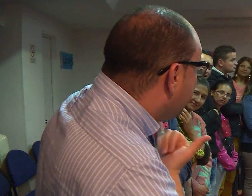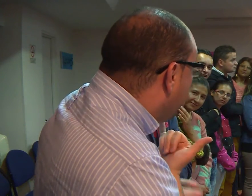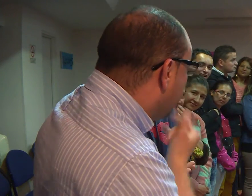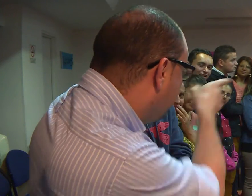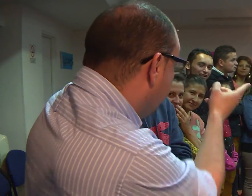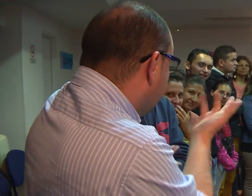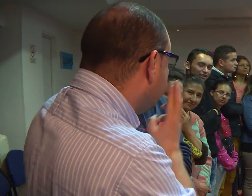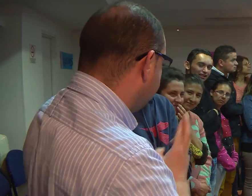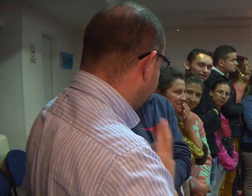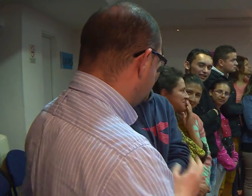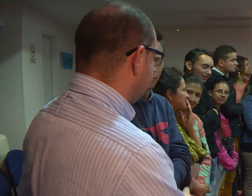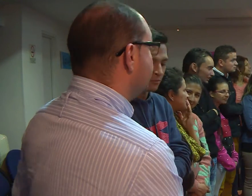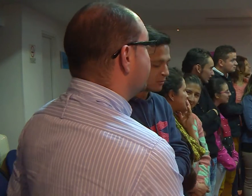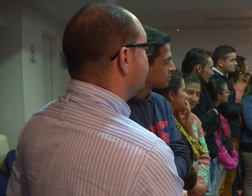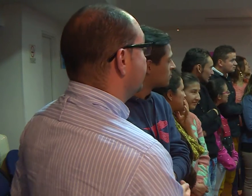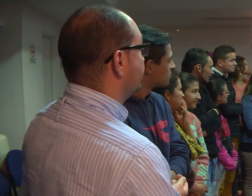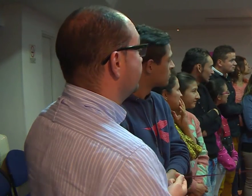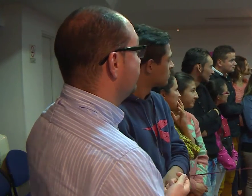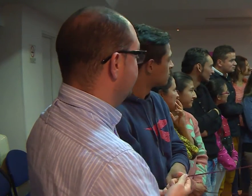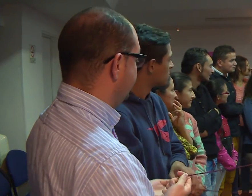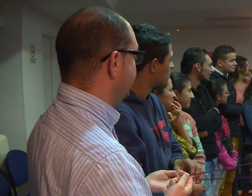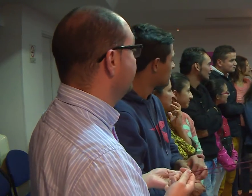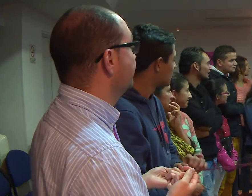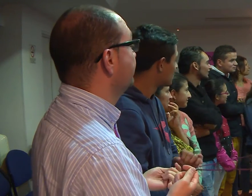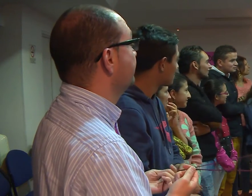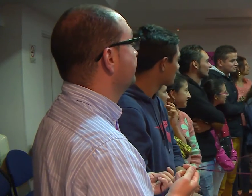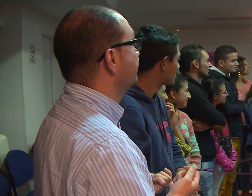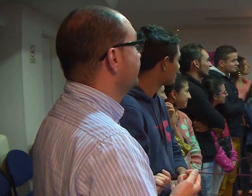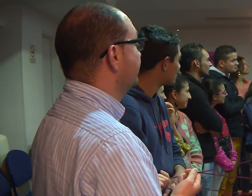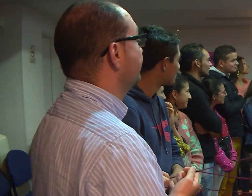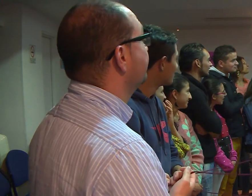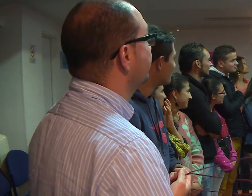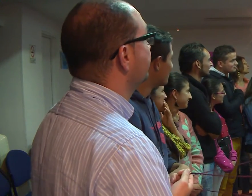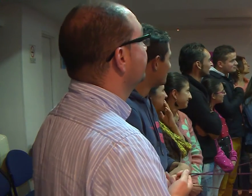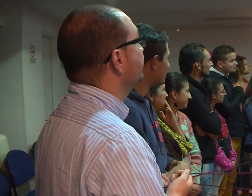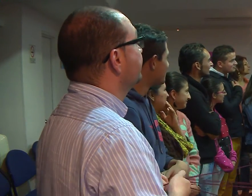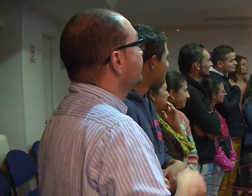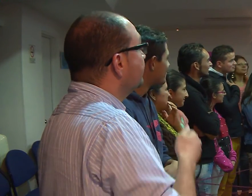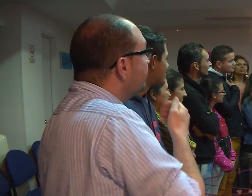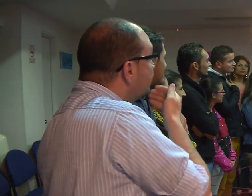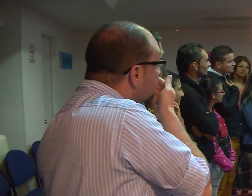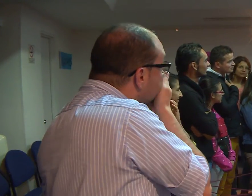ir de turista a pasear nada más. ¿O estoy en un error?